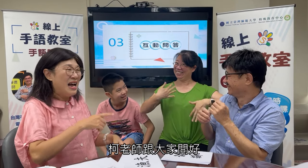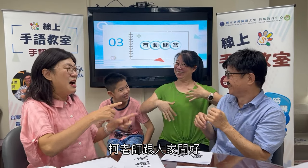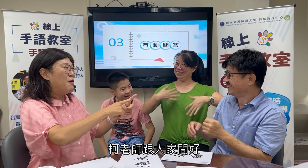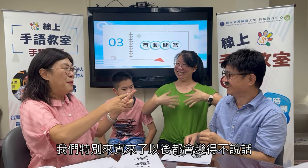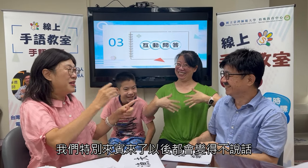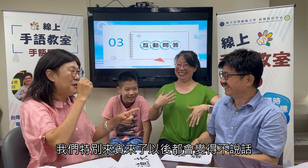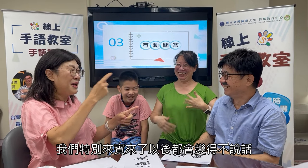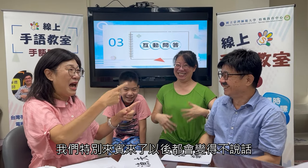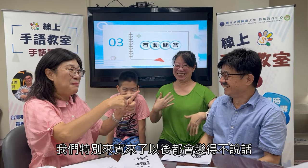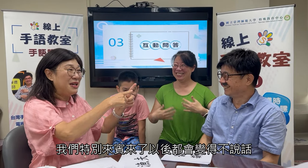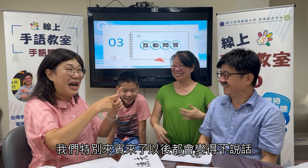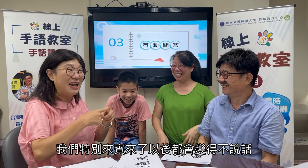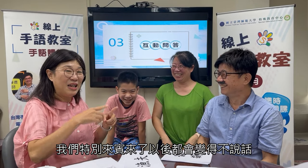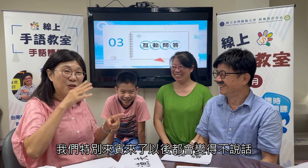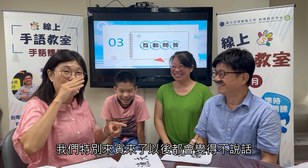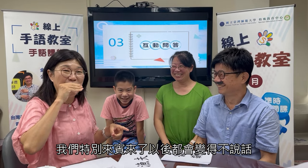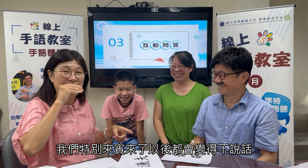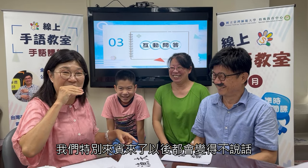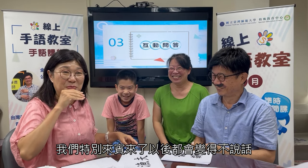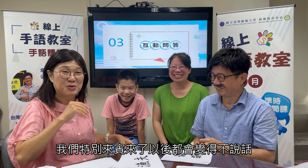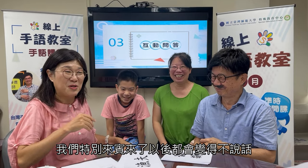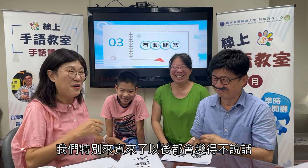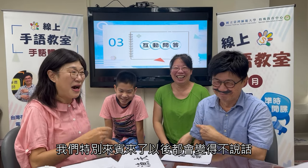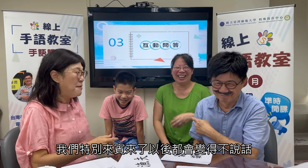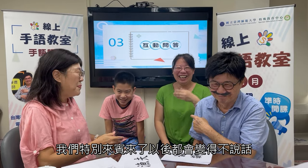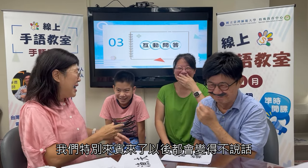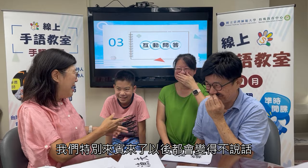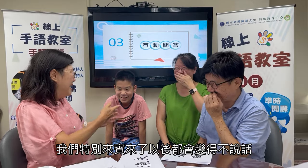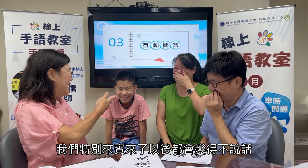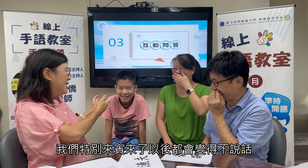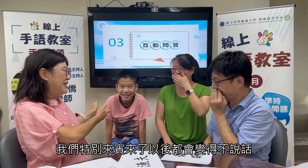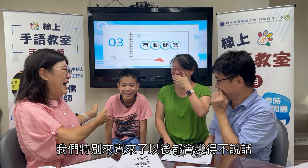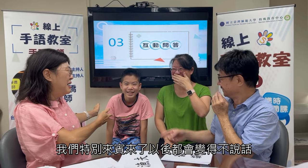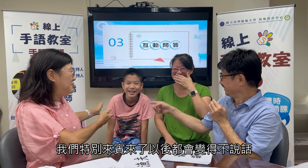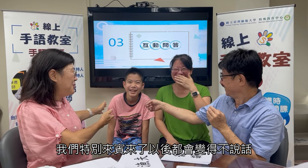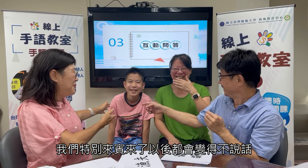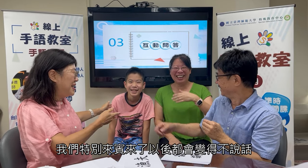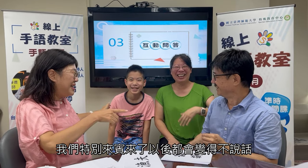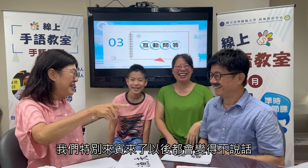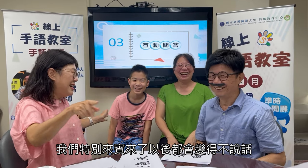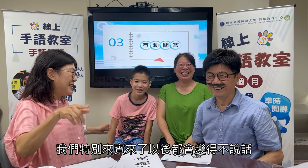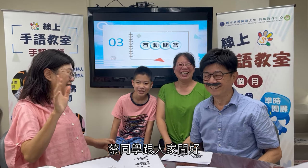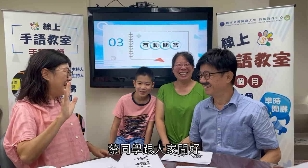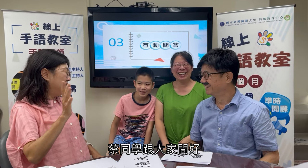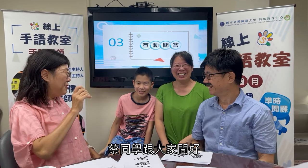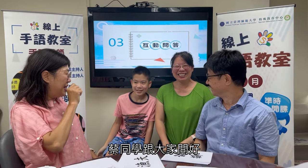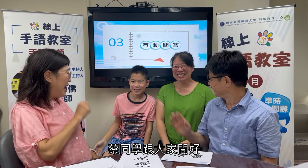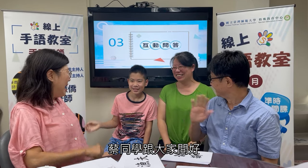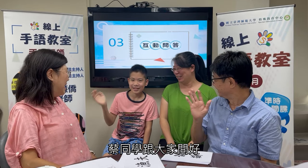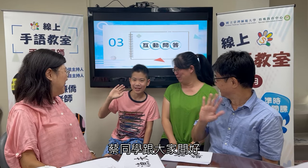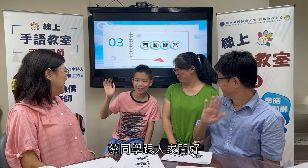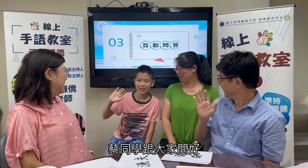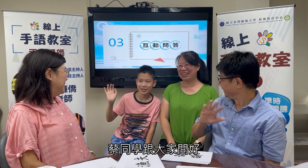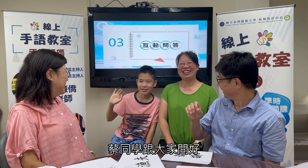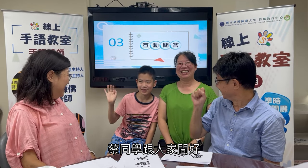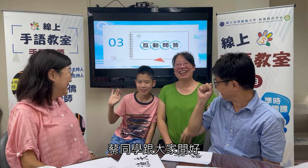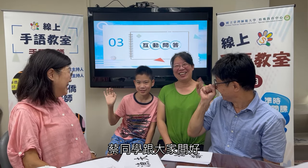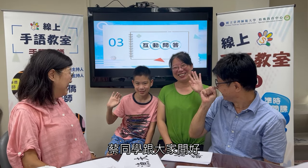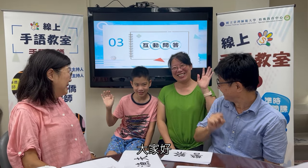我们特别来宾来了以后都会变得不说话。蔡俊明跟大家问好。 Hello 大家